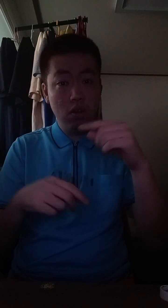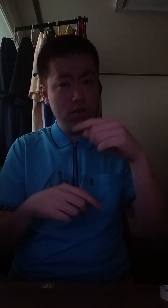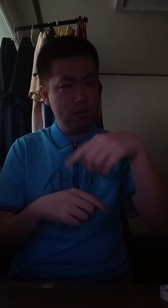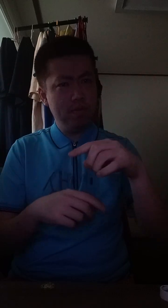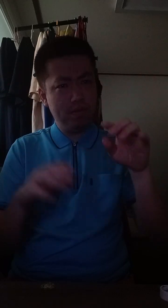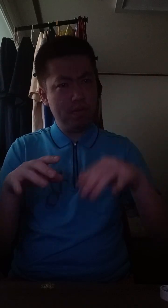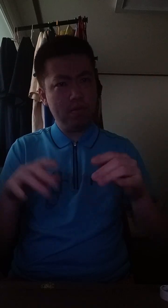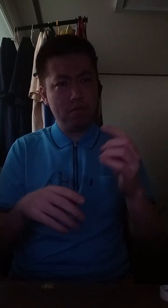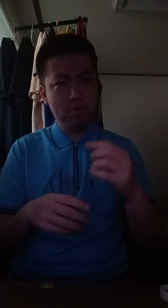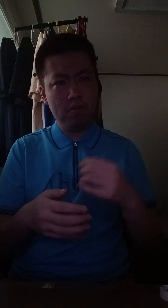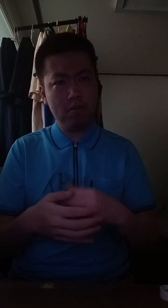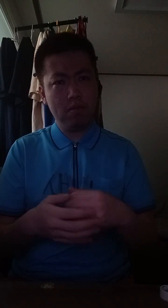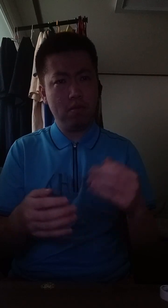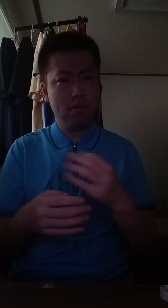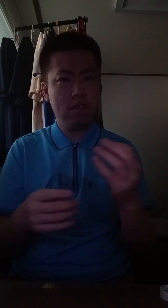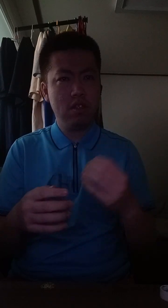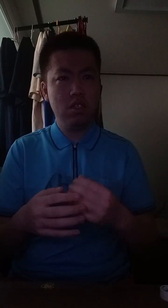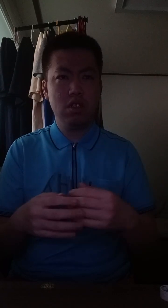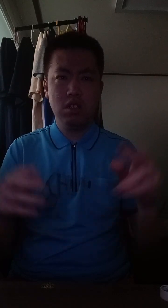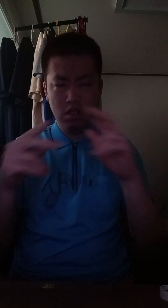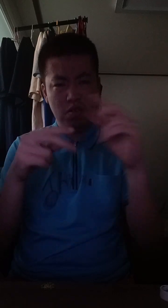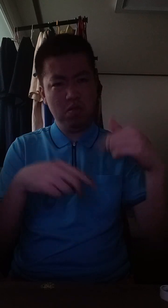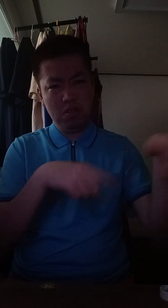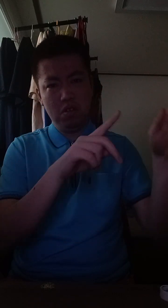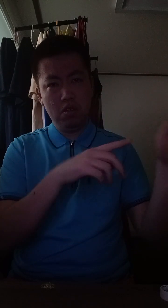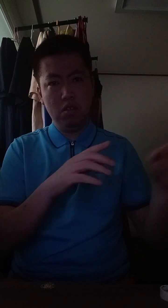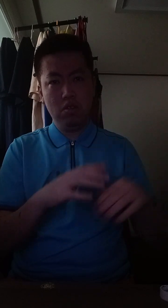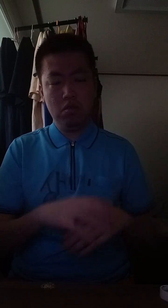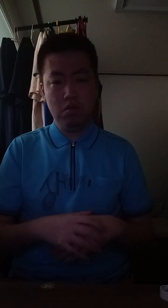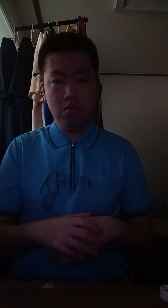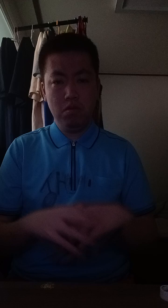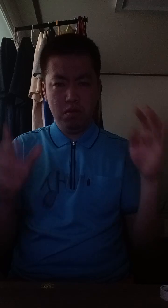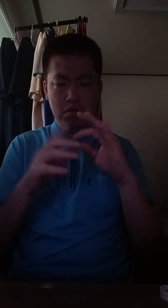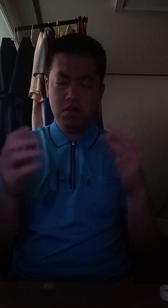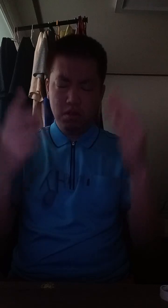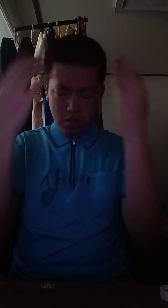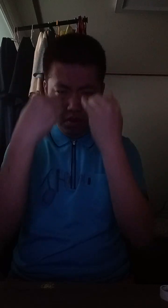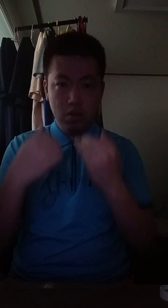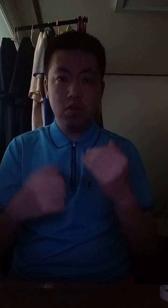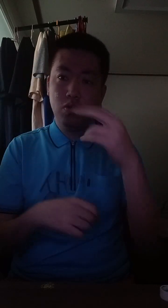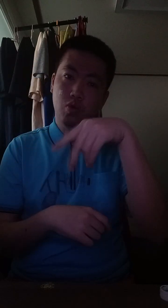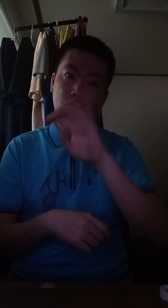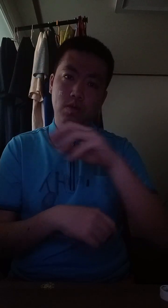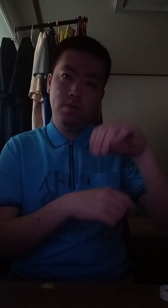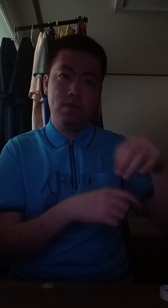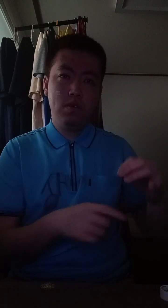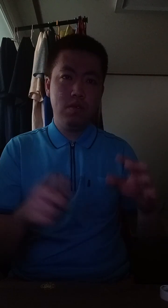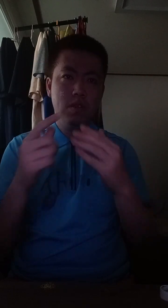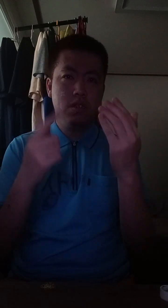앉아 있는데 밖에 쳐다보니까 불이 다 나갔더라고요. 밤새 이어진 열대야 속에 주민들은 큰 불편을